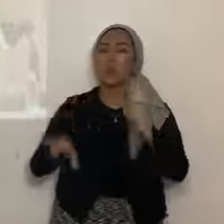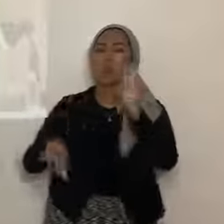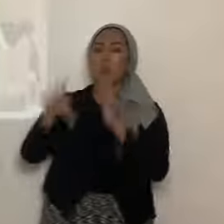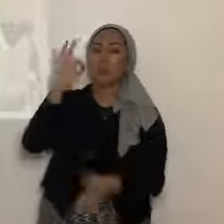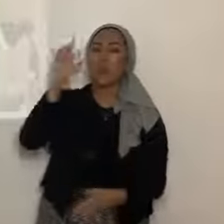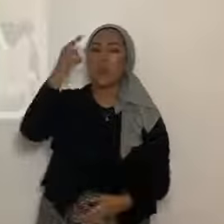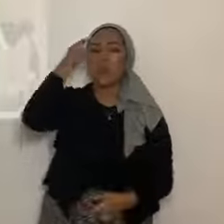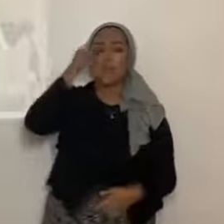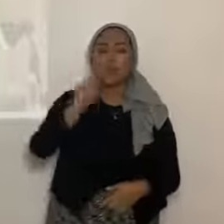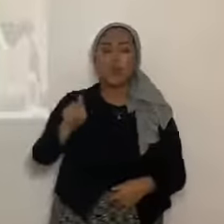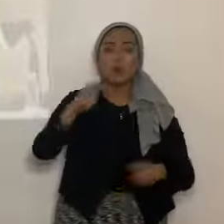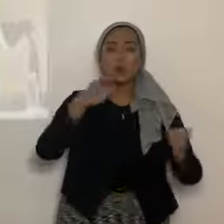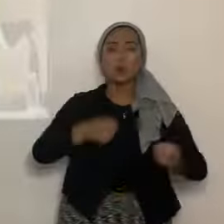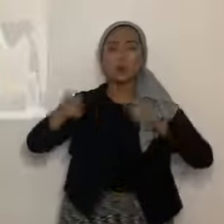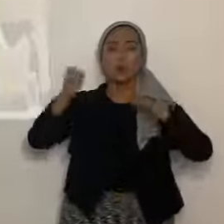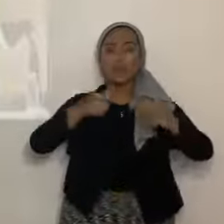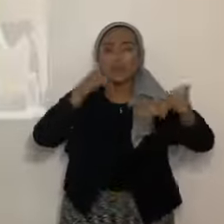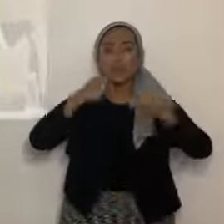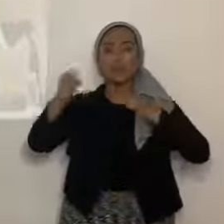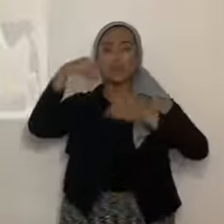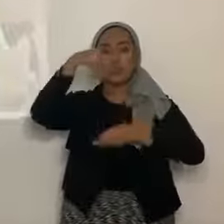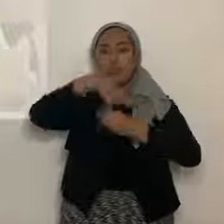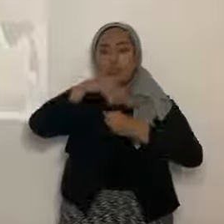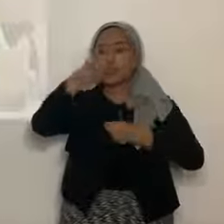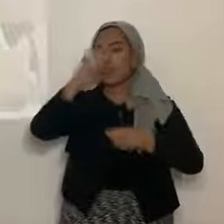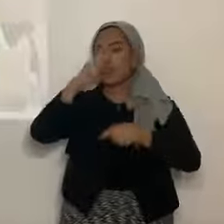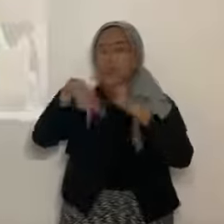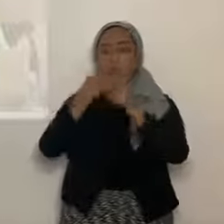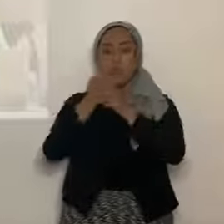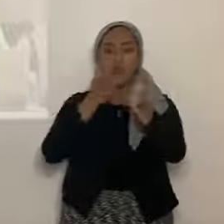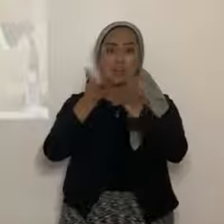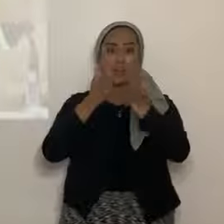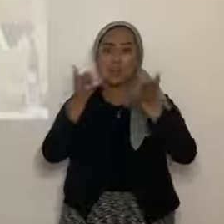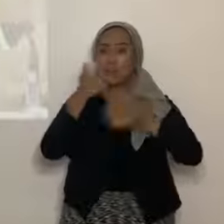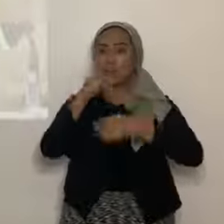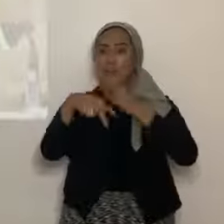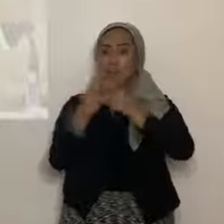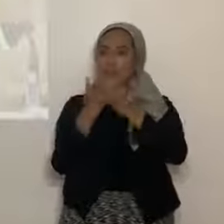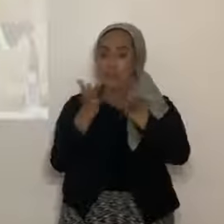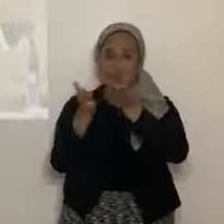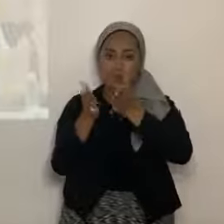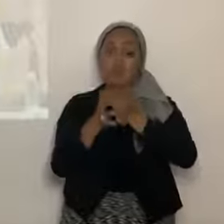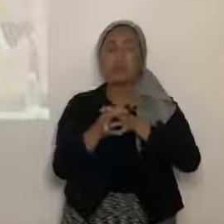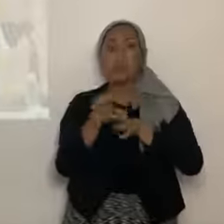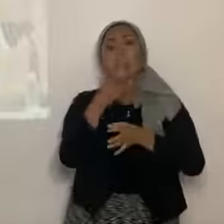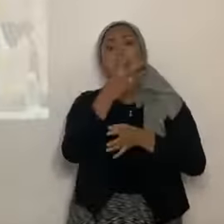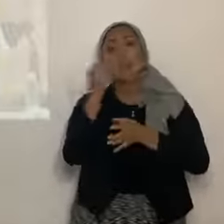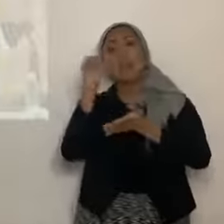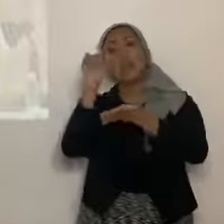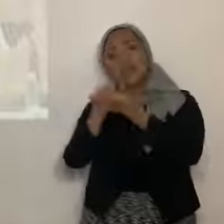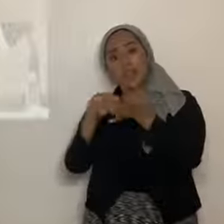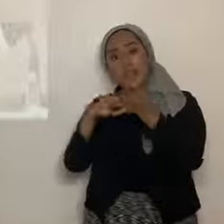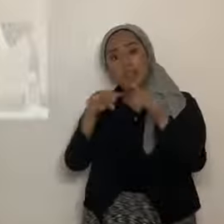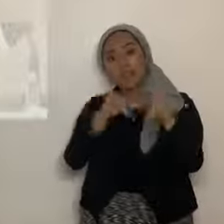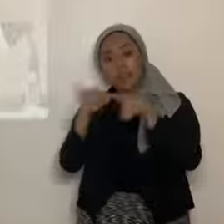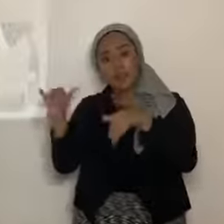el liderazgo de un ministerio. En un ministerio. Y eso incluye sus